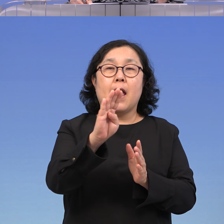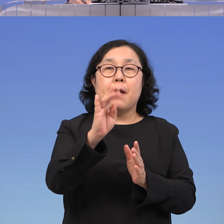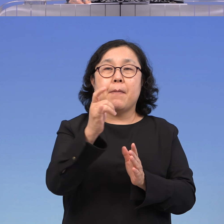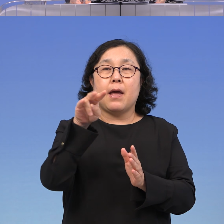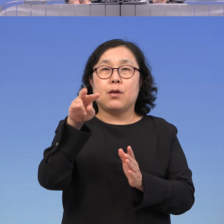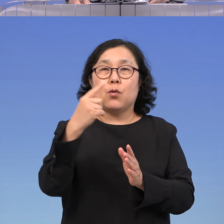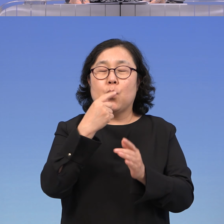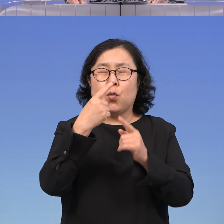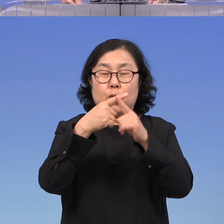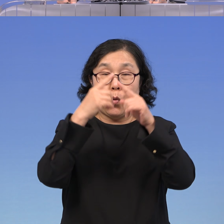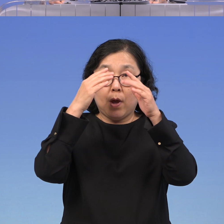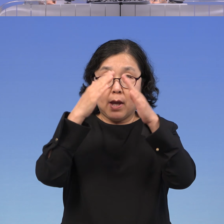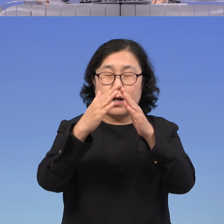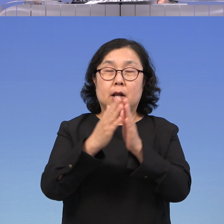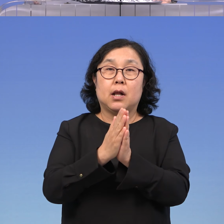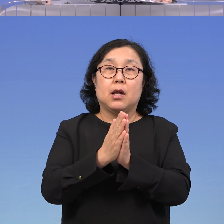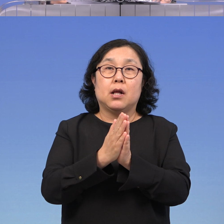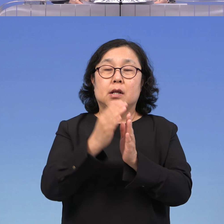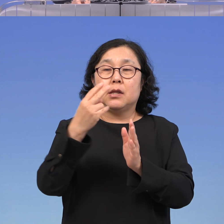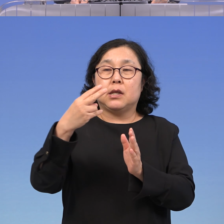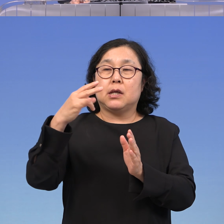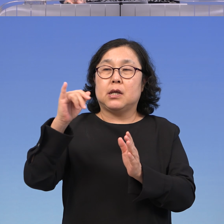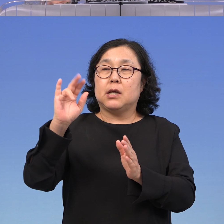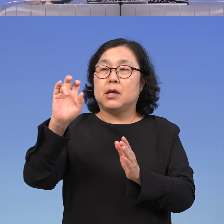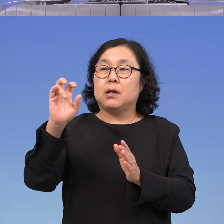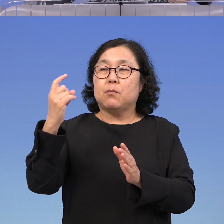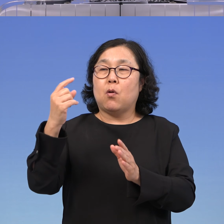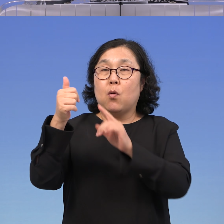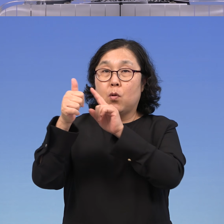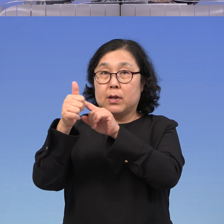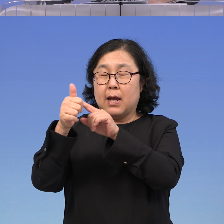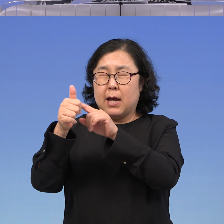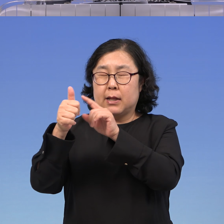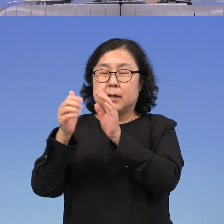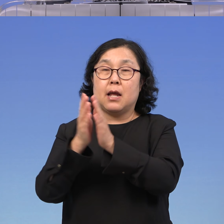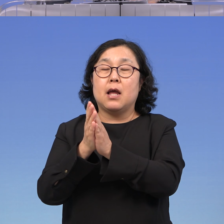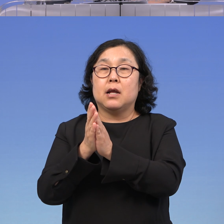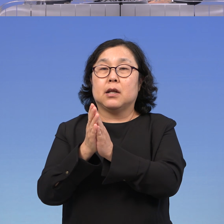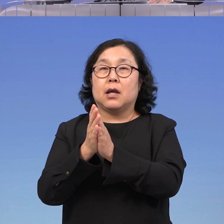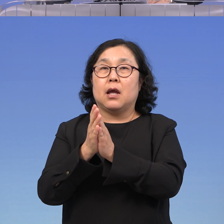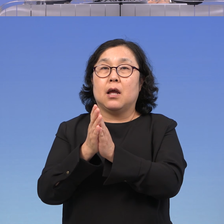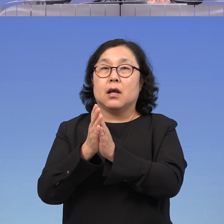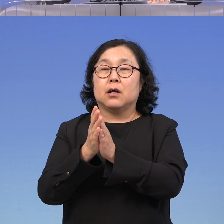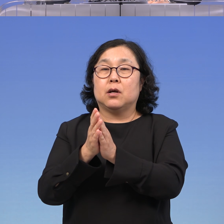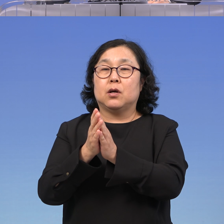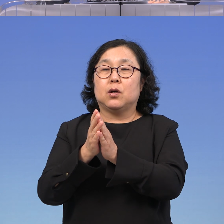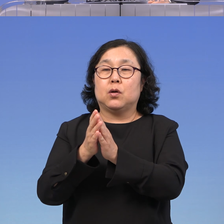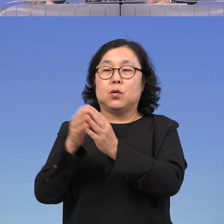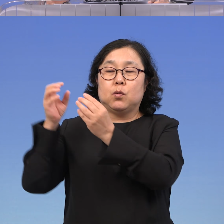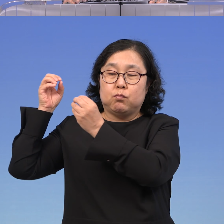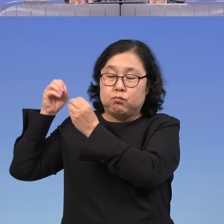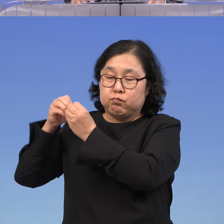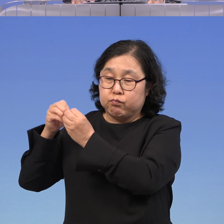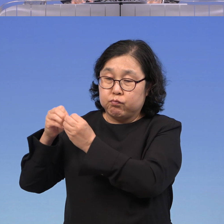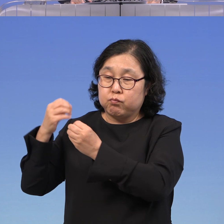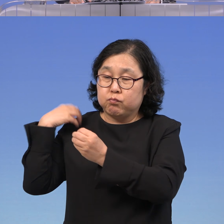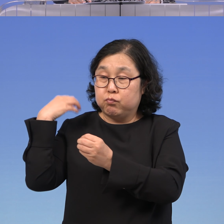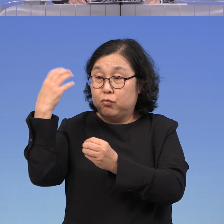물려주고 는 이제 어떻게 교회를 먹게 해야 될 것인가를 전수해 주는 그런 목회 있으심